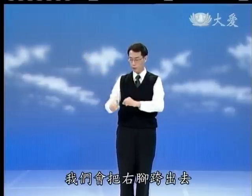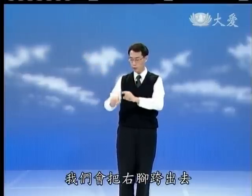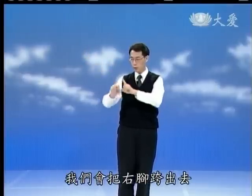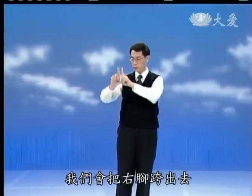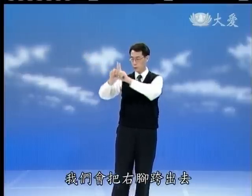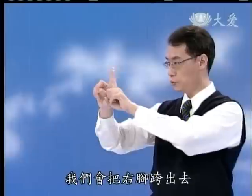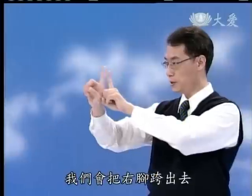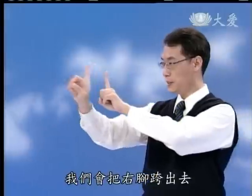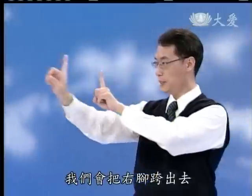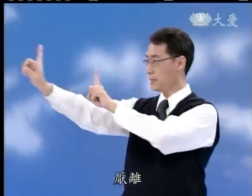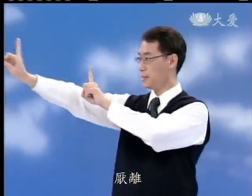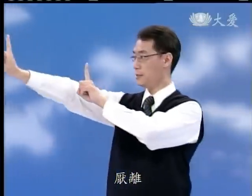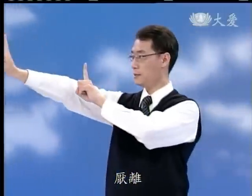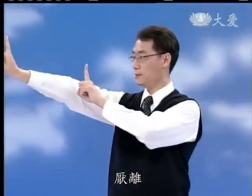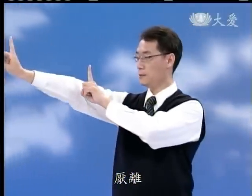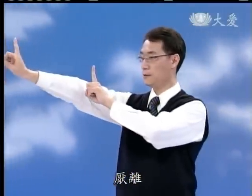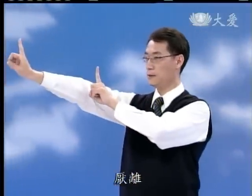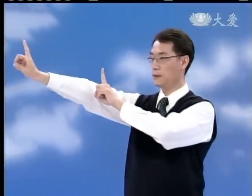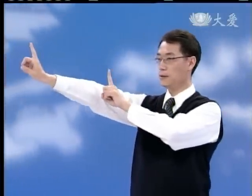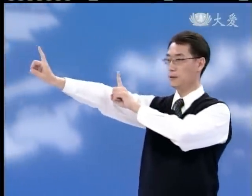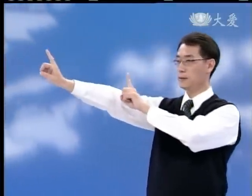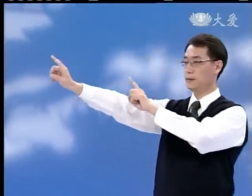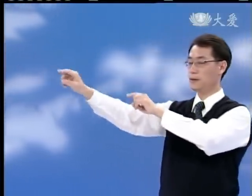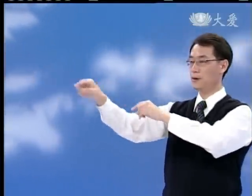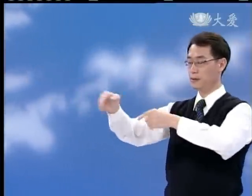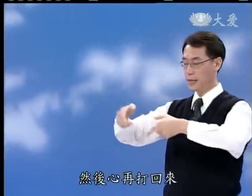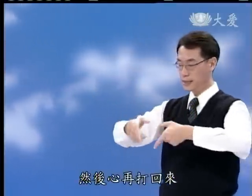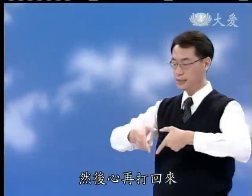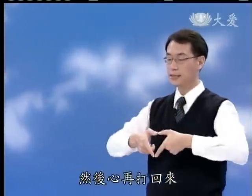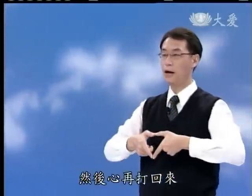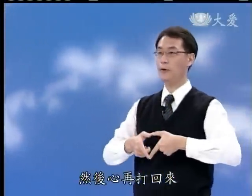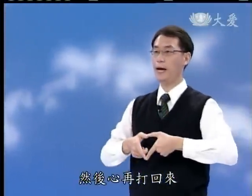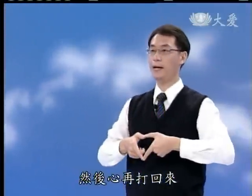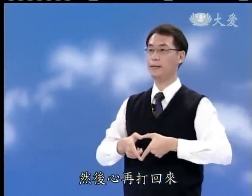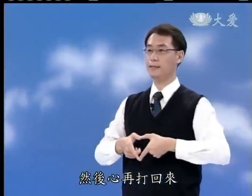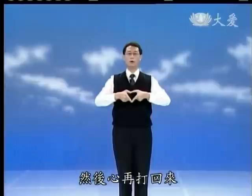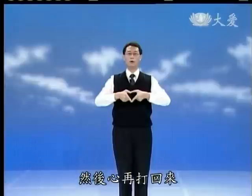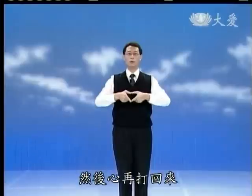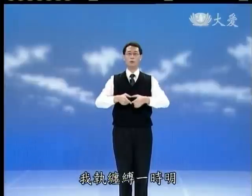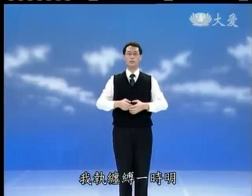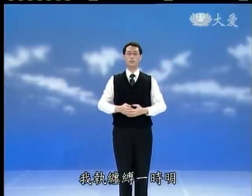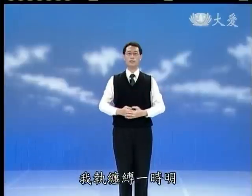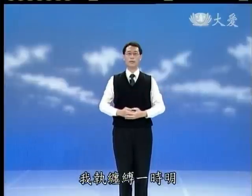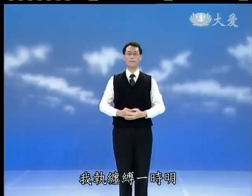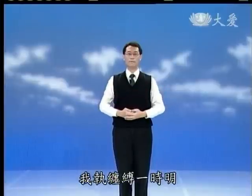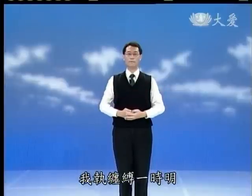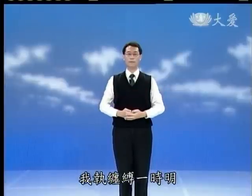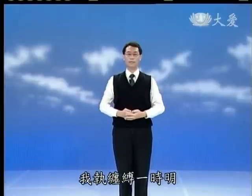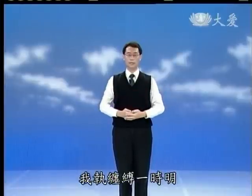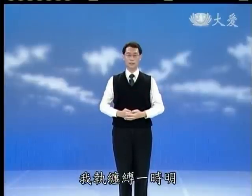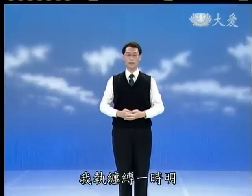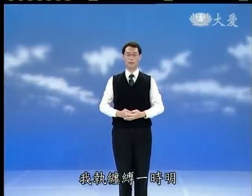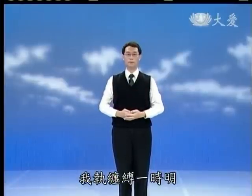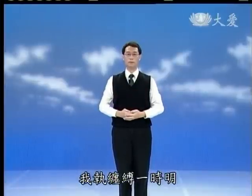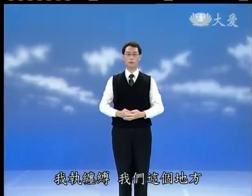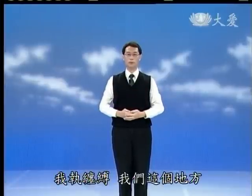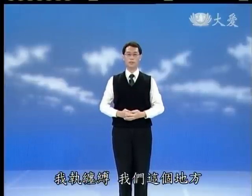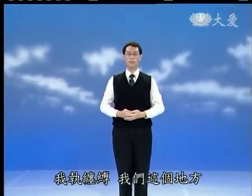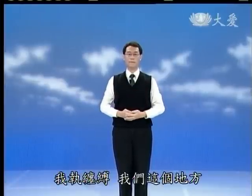右脚跨出去，厌离。好，那心再打回来。我执缠缚一时明，我执缠